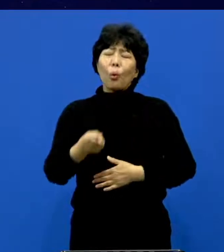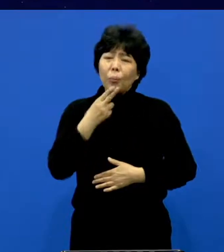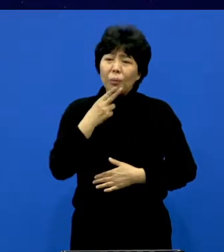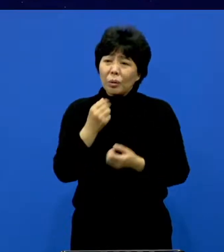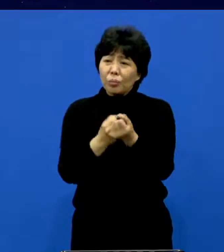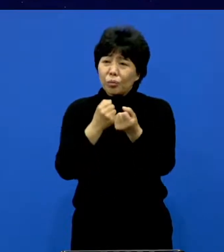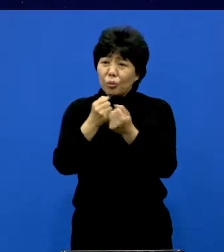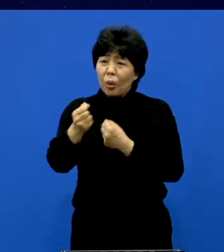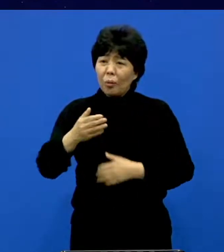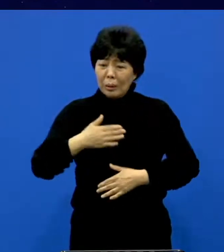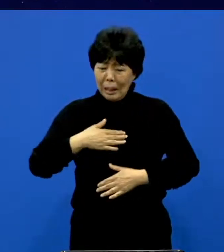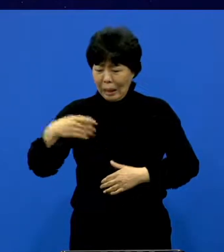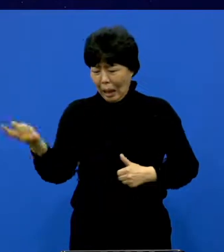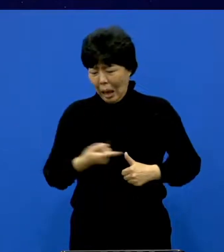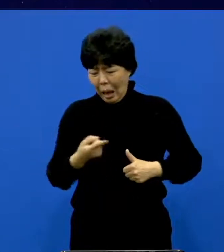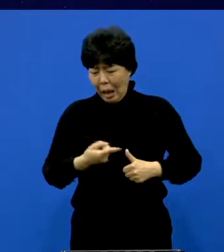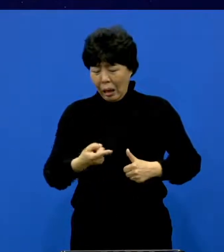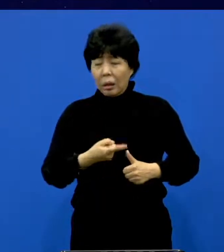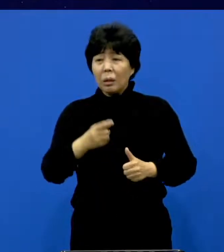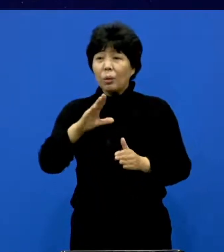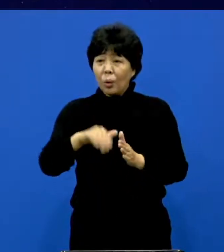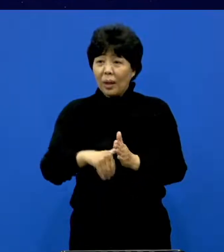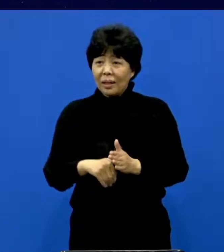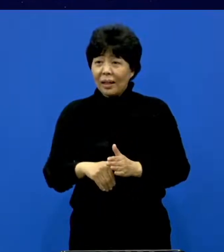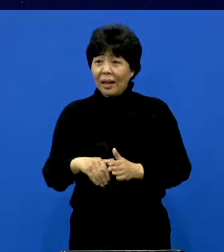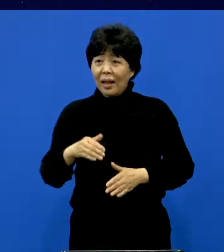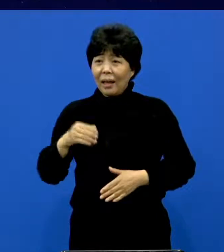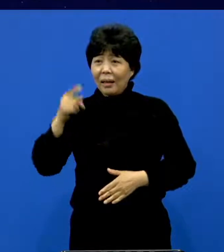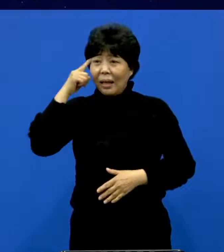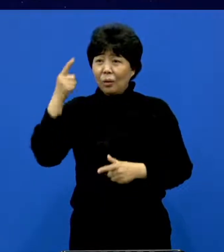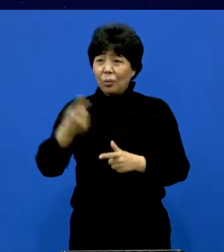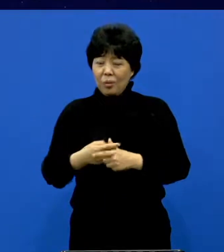나에게 무엇이 튀어나와요? 욕이죠, 욕.